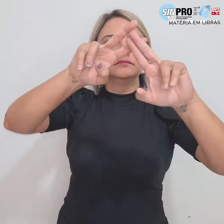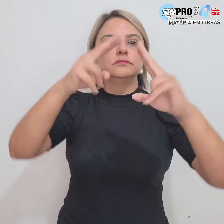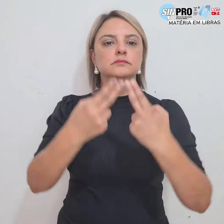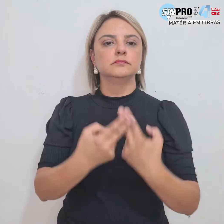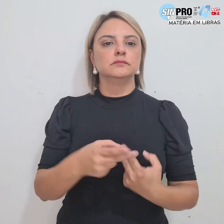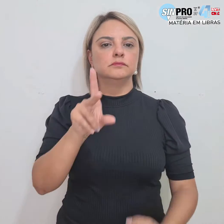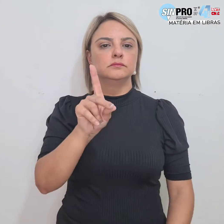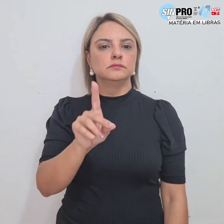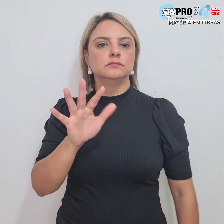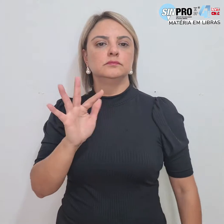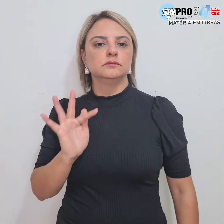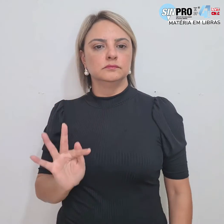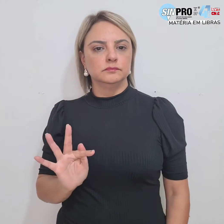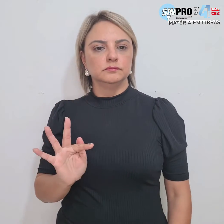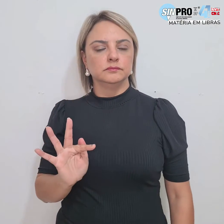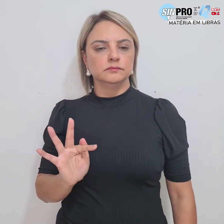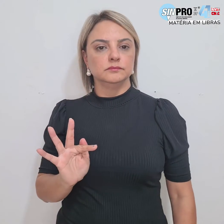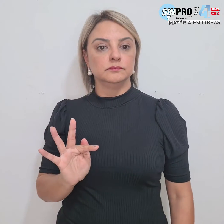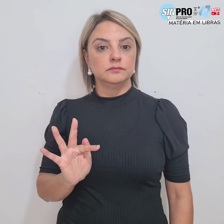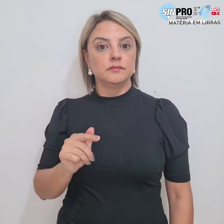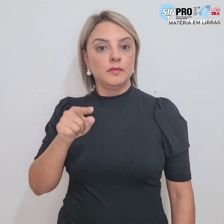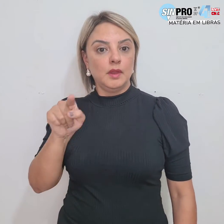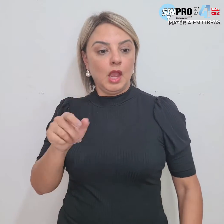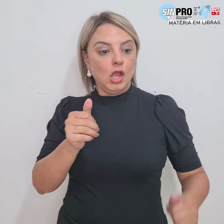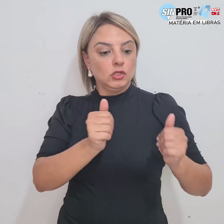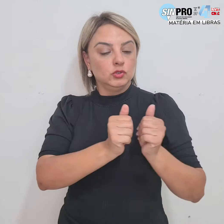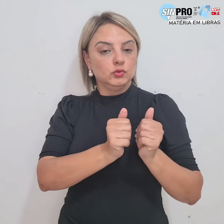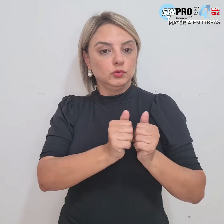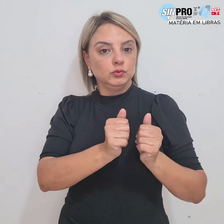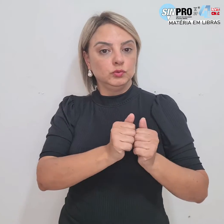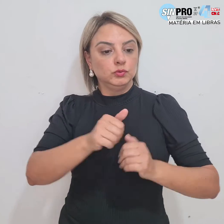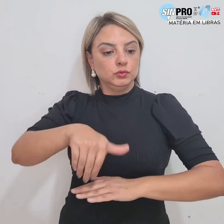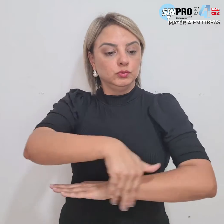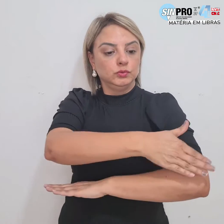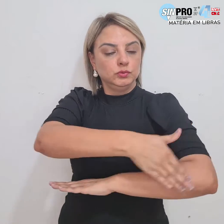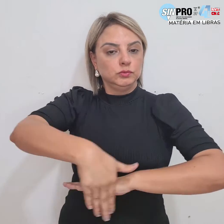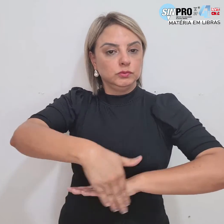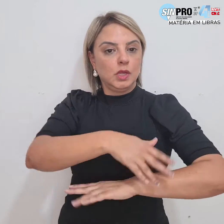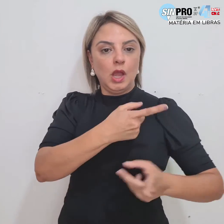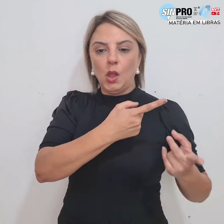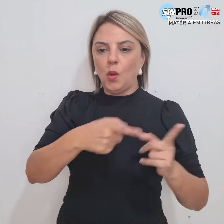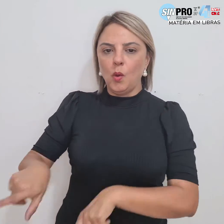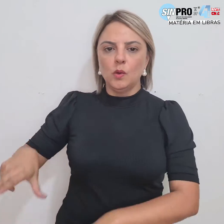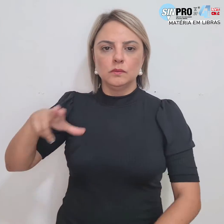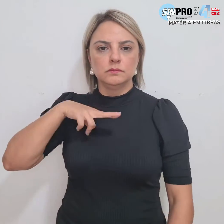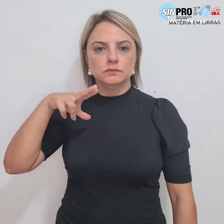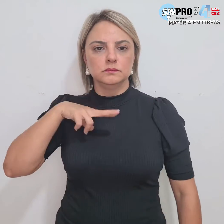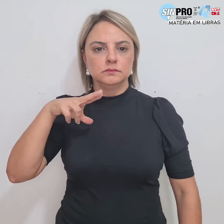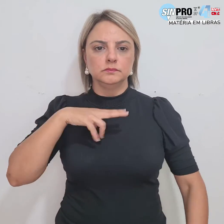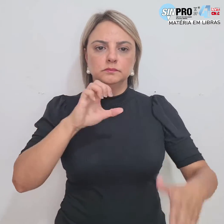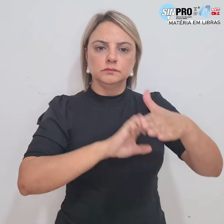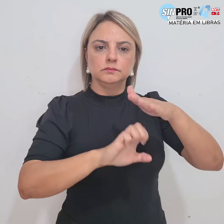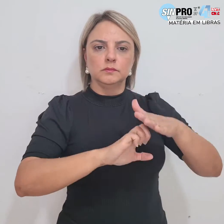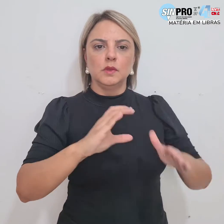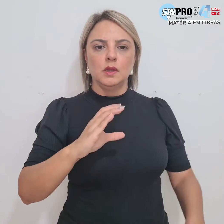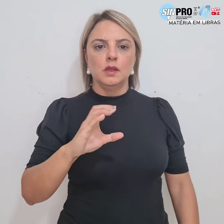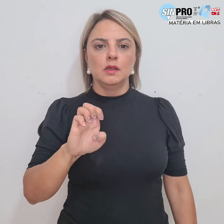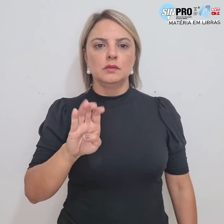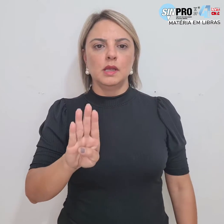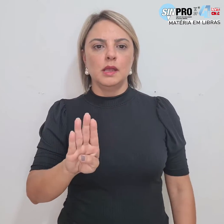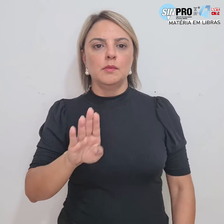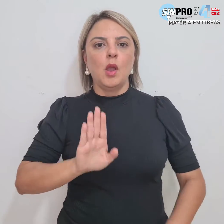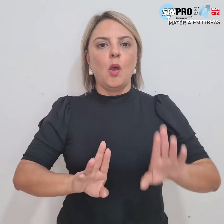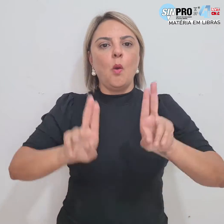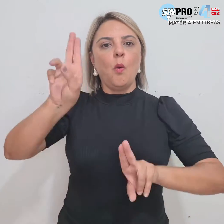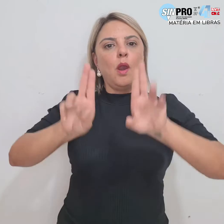Câmara Legislativa do Distrito Federal, a CLDF, ao lado do Eixo Monumental contra a privatização da SEB,